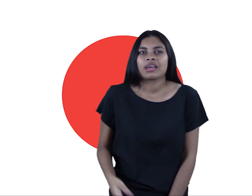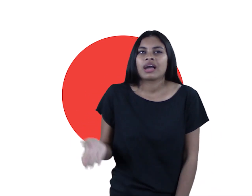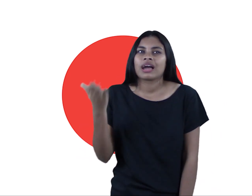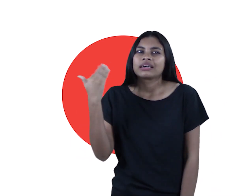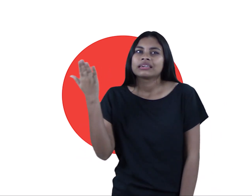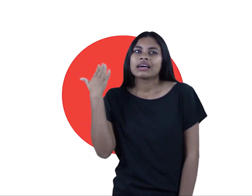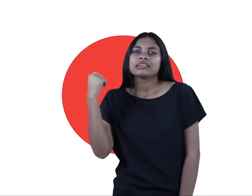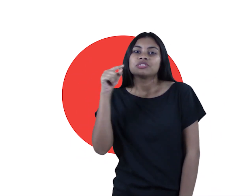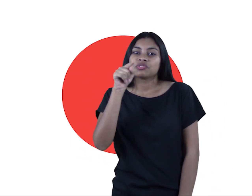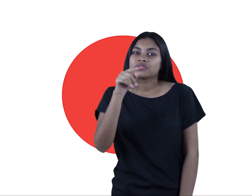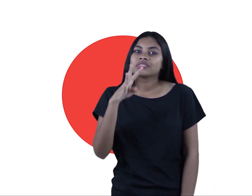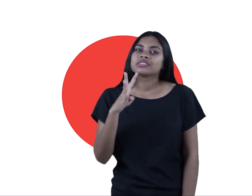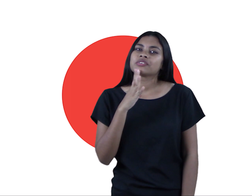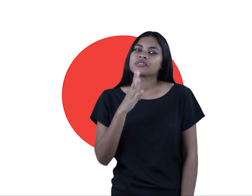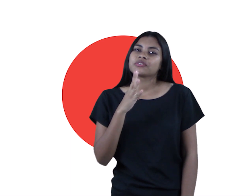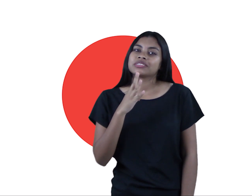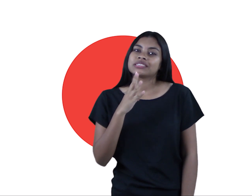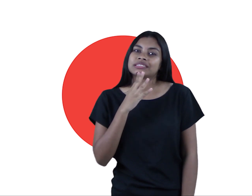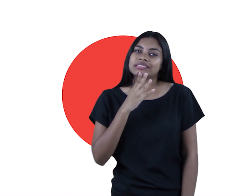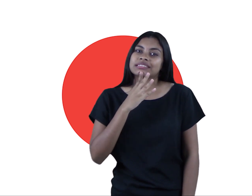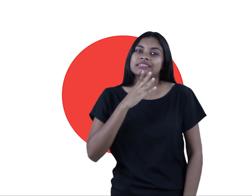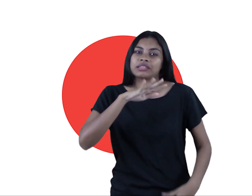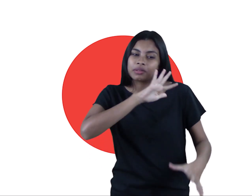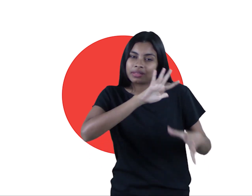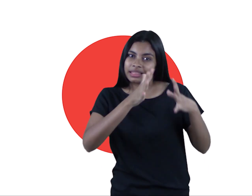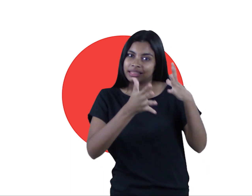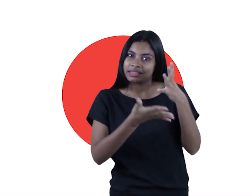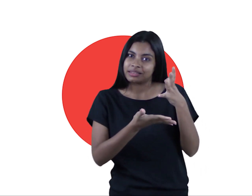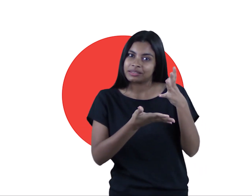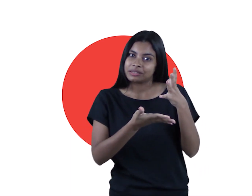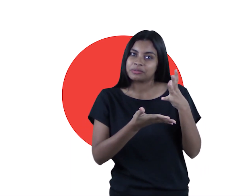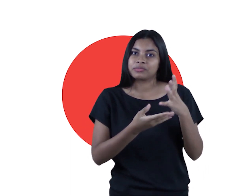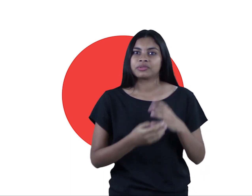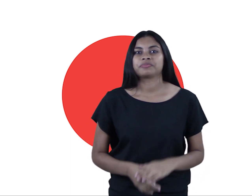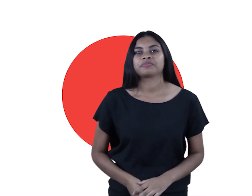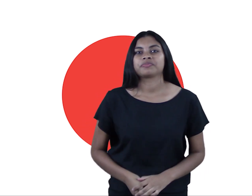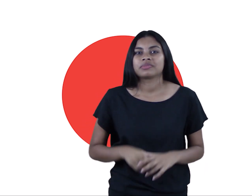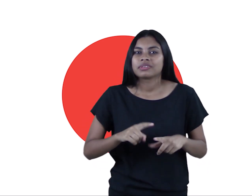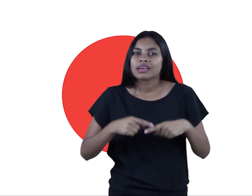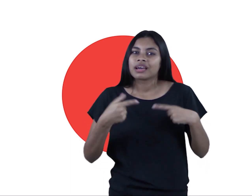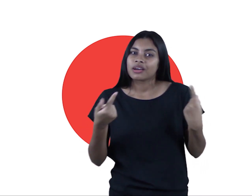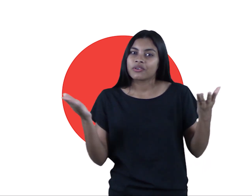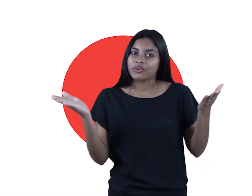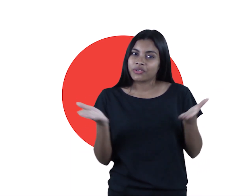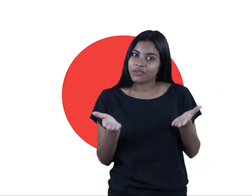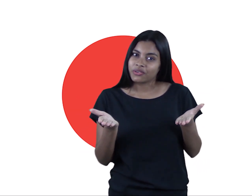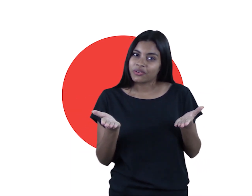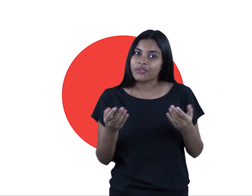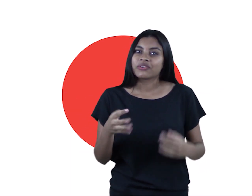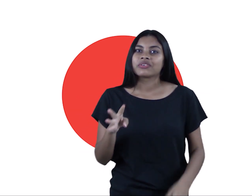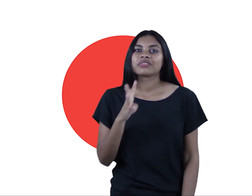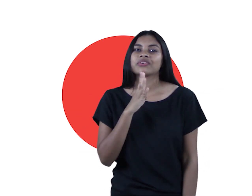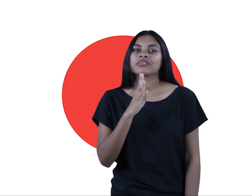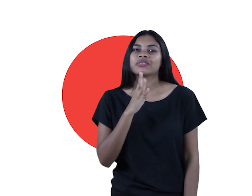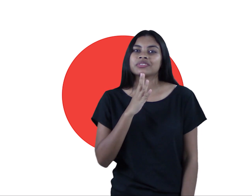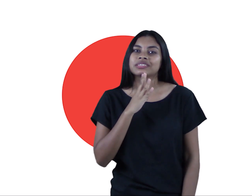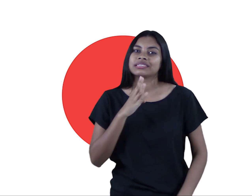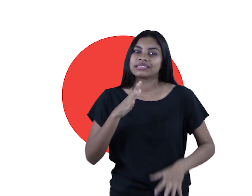de ter conhecido um pouco da língua brasileira de sinais, que tal agora conhecermos um pouquinho da